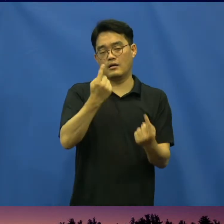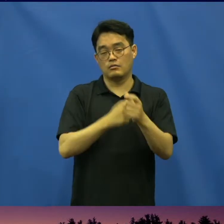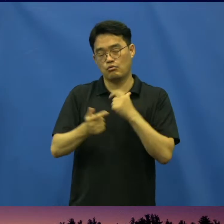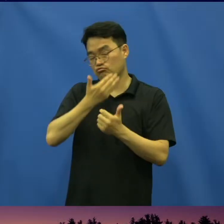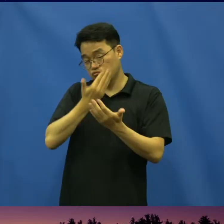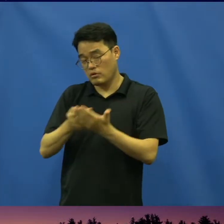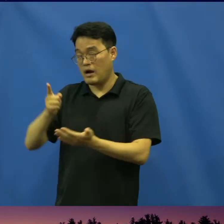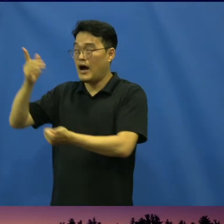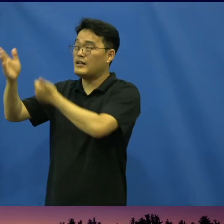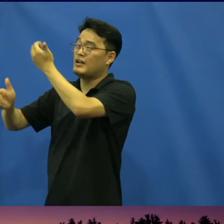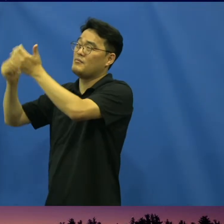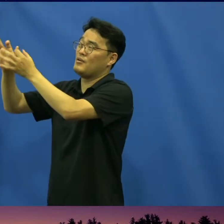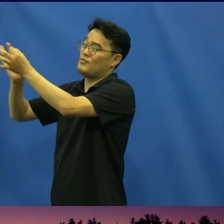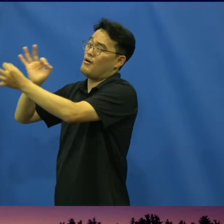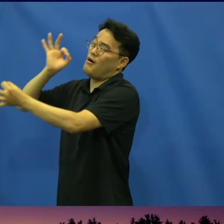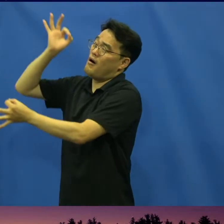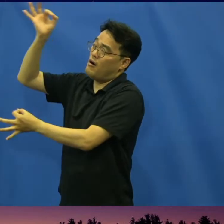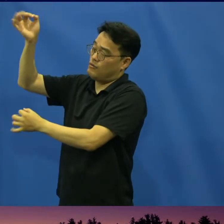하늘의 지혜를 얻는 것.